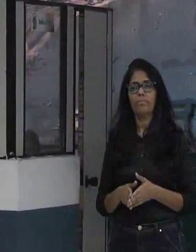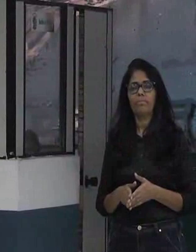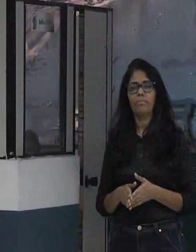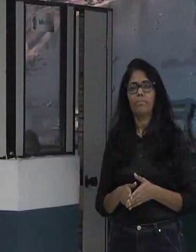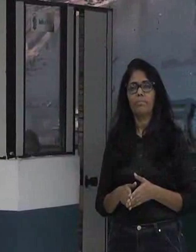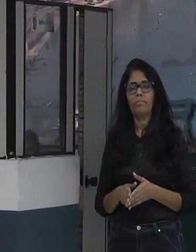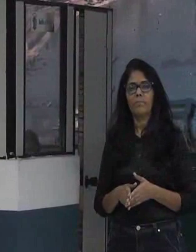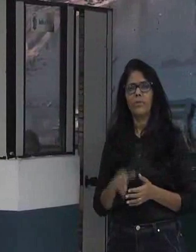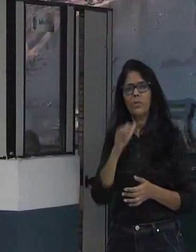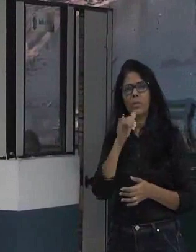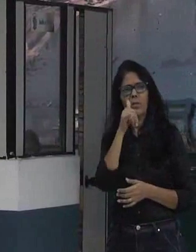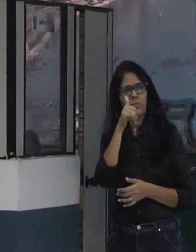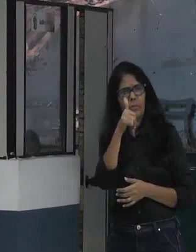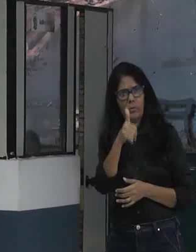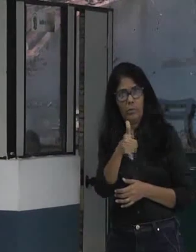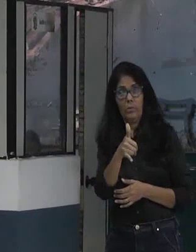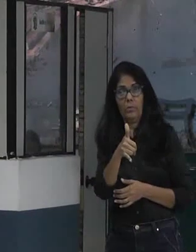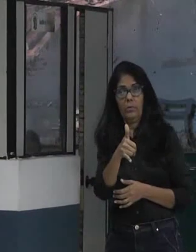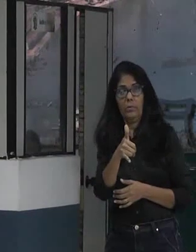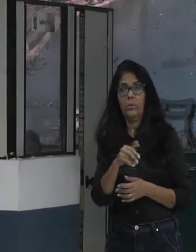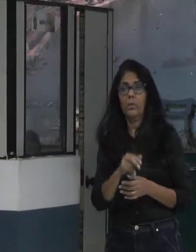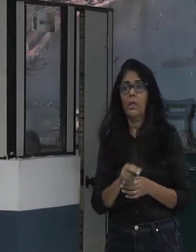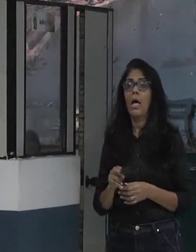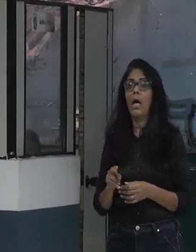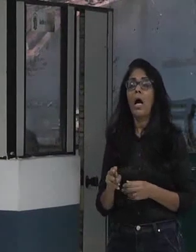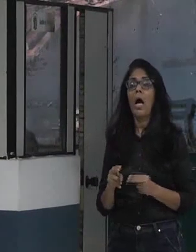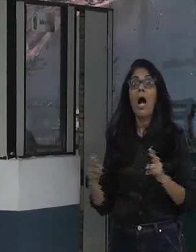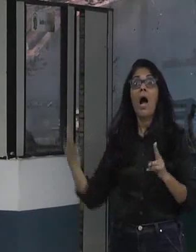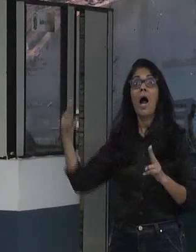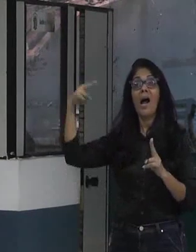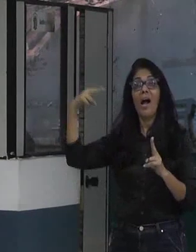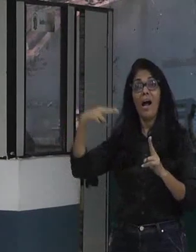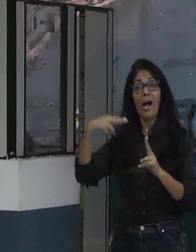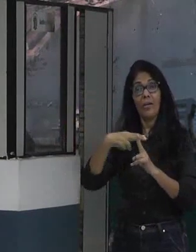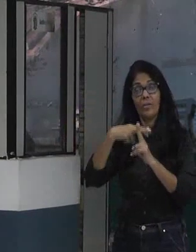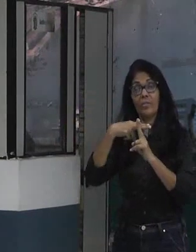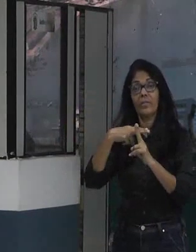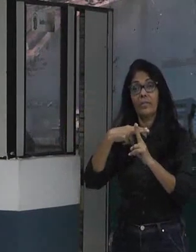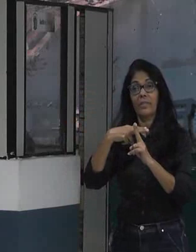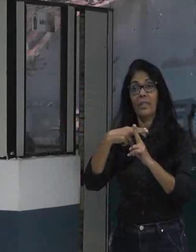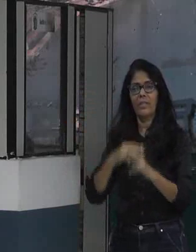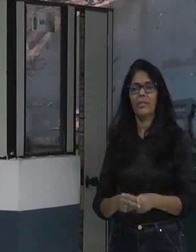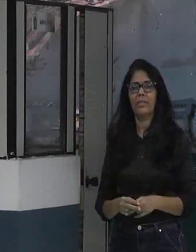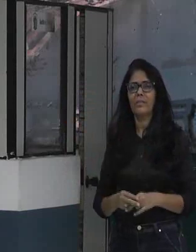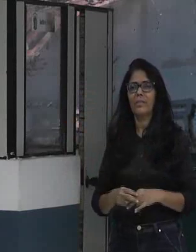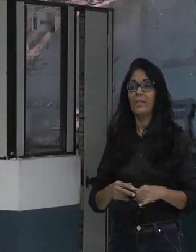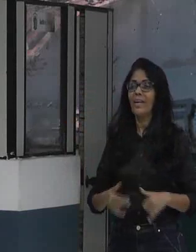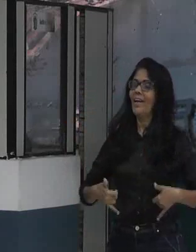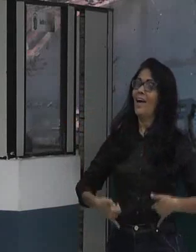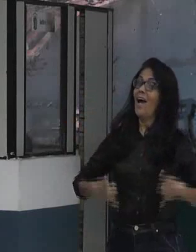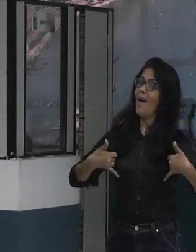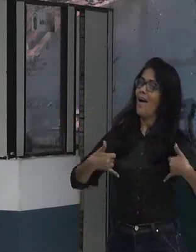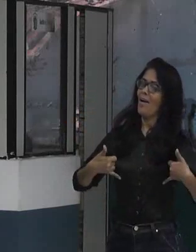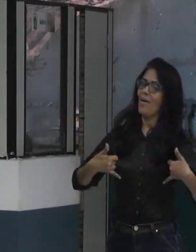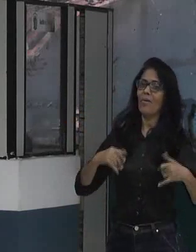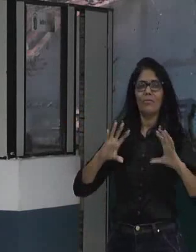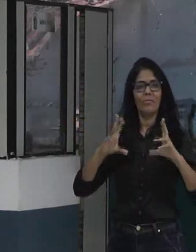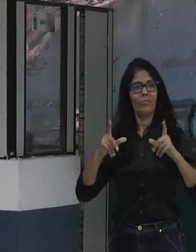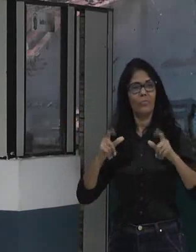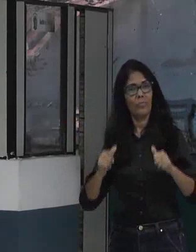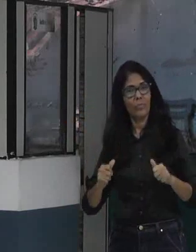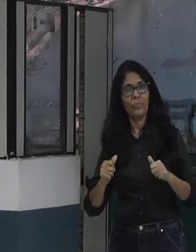destacar a Universidade Estadual de Santa Cruz, que é um orgulho de todos nós. A Universidade Estadual de